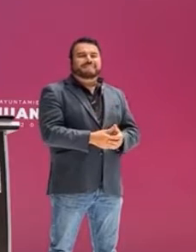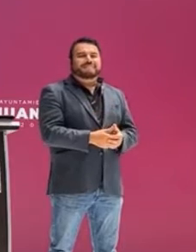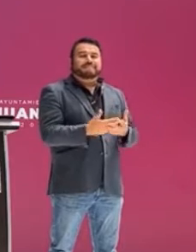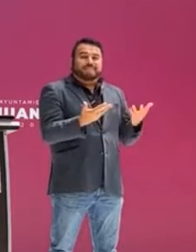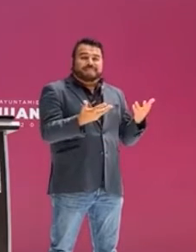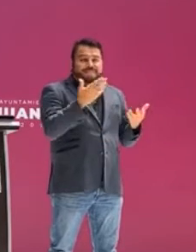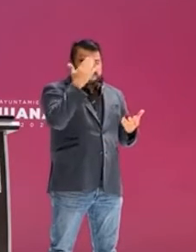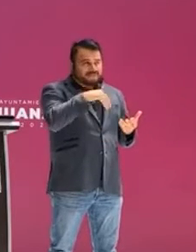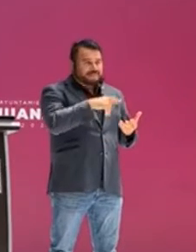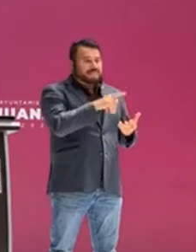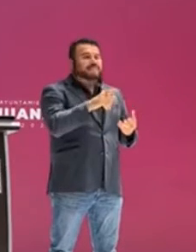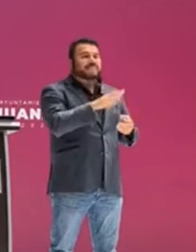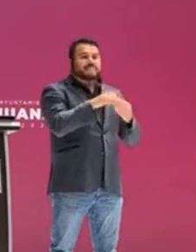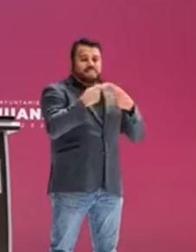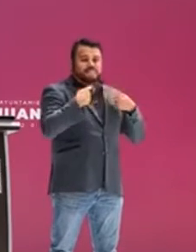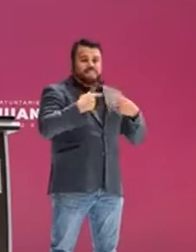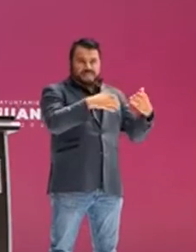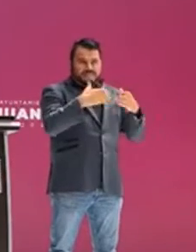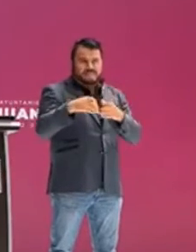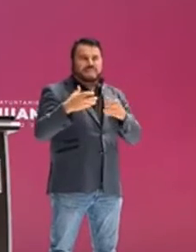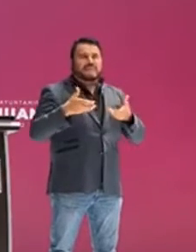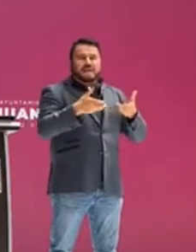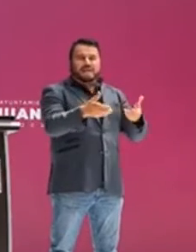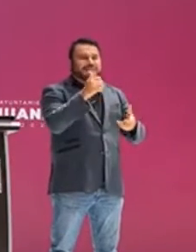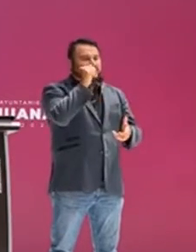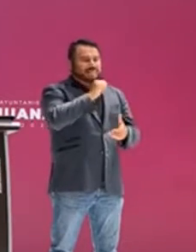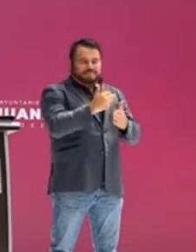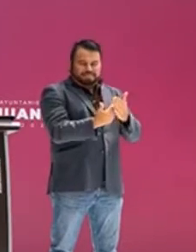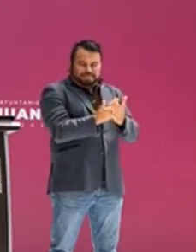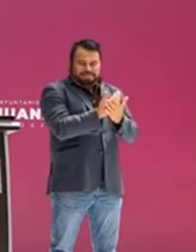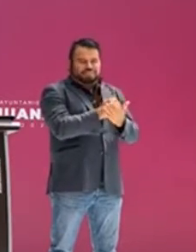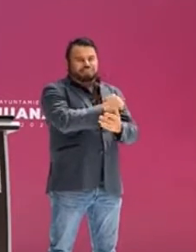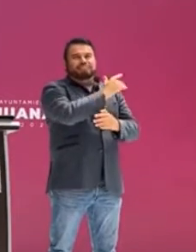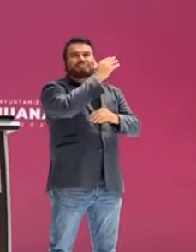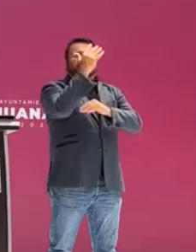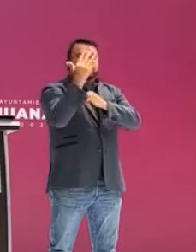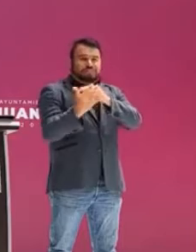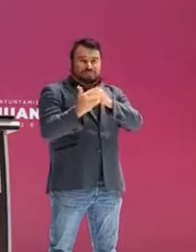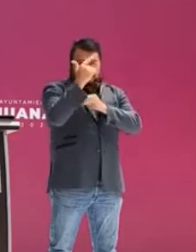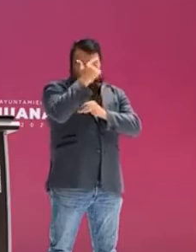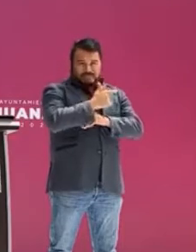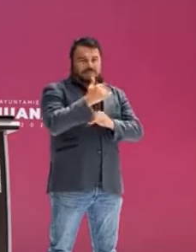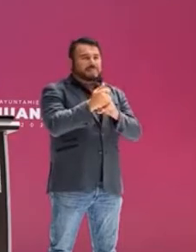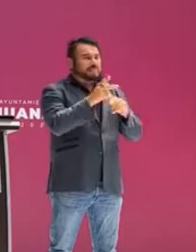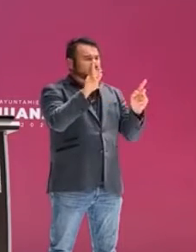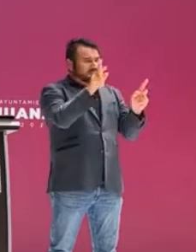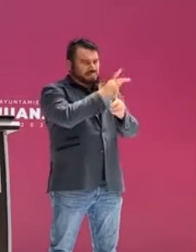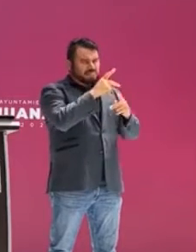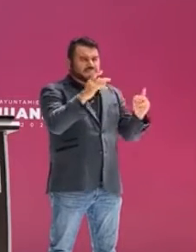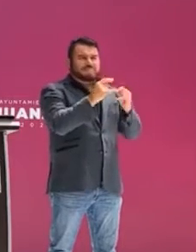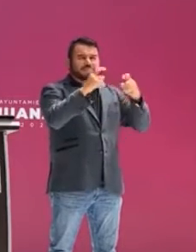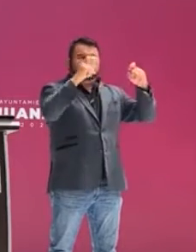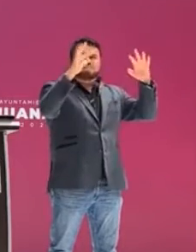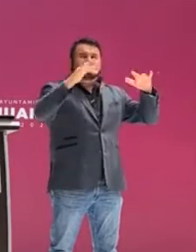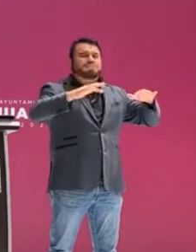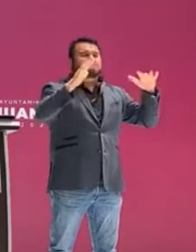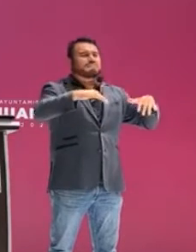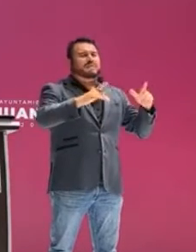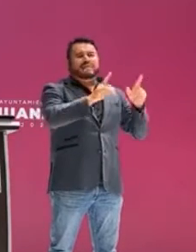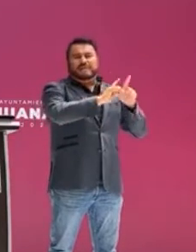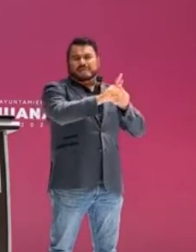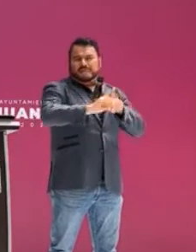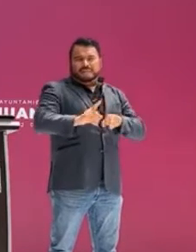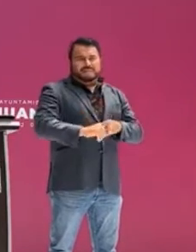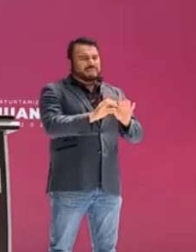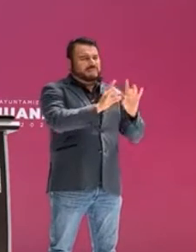la mañana hasta que anochece, con vientos, con lluvia, con todas las intemperies, ahí estamos a pie de